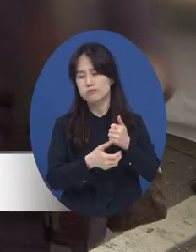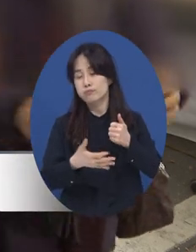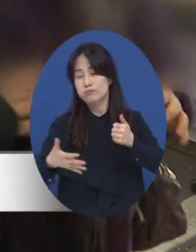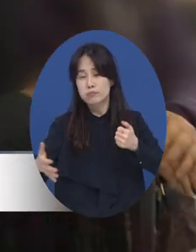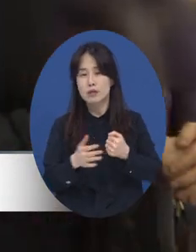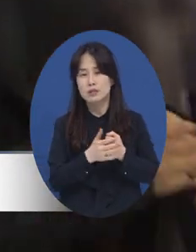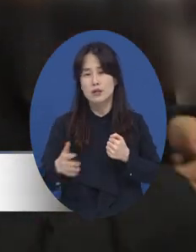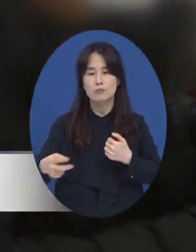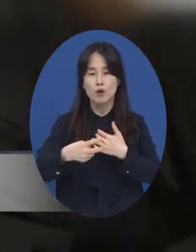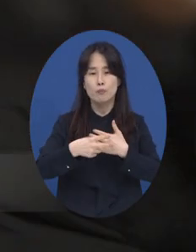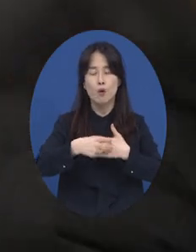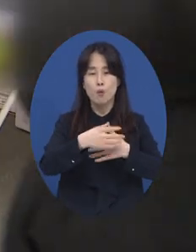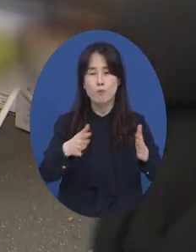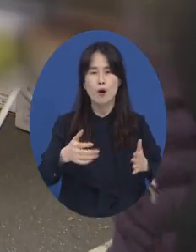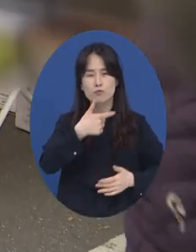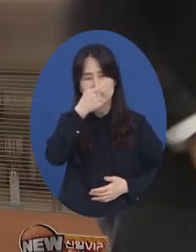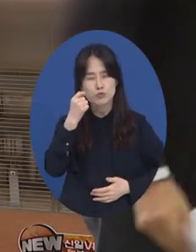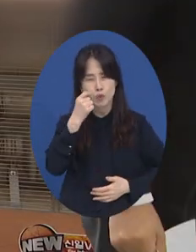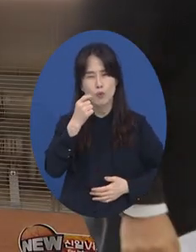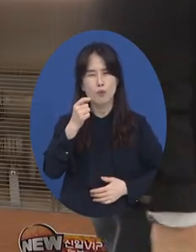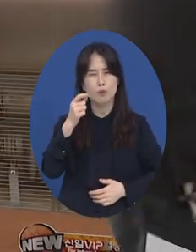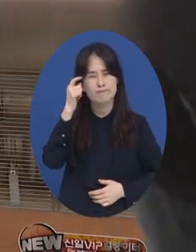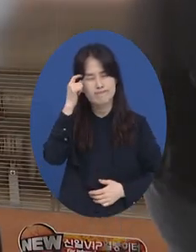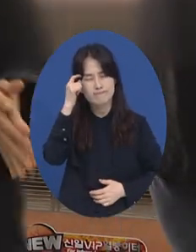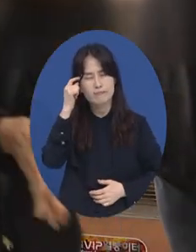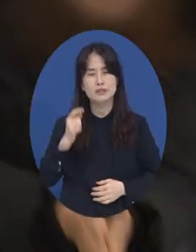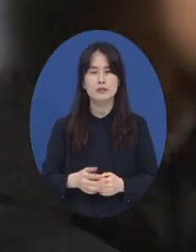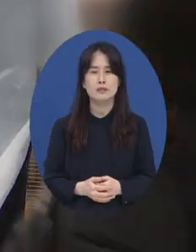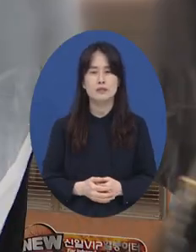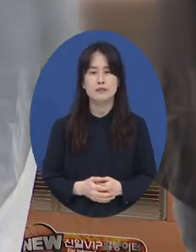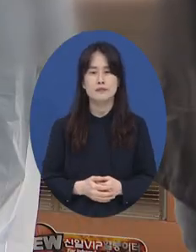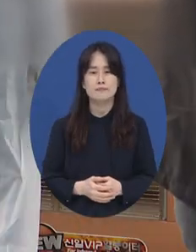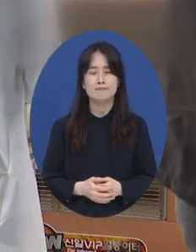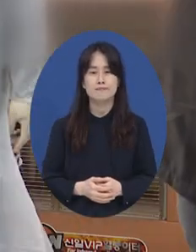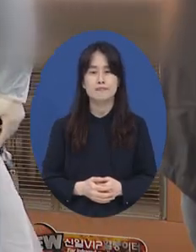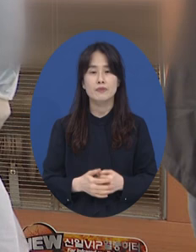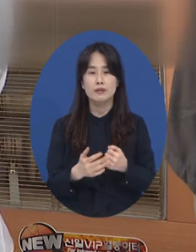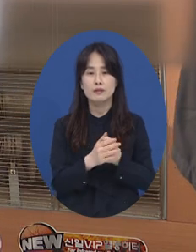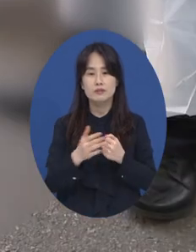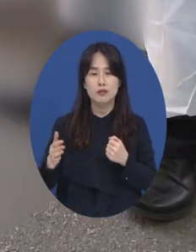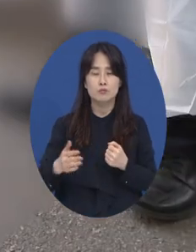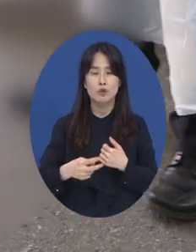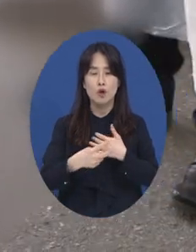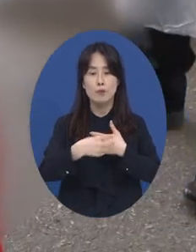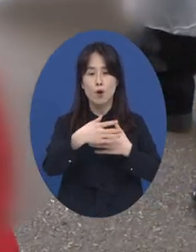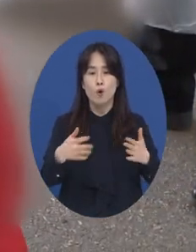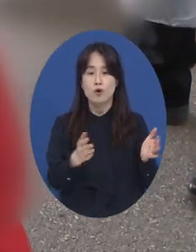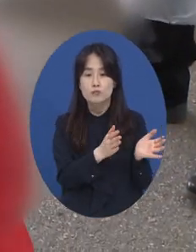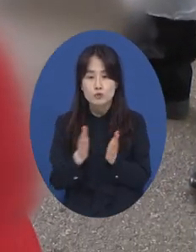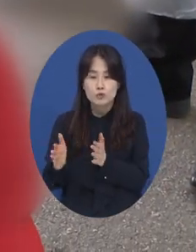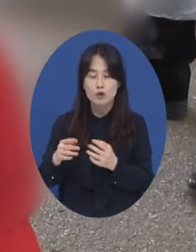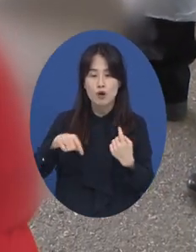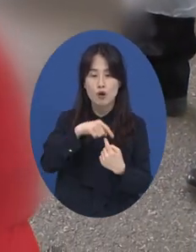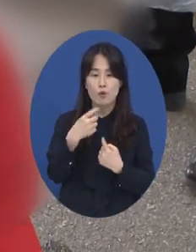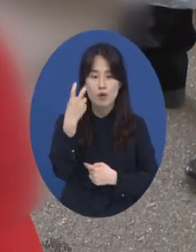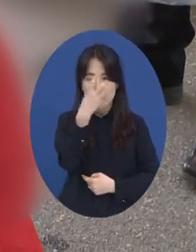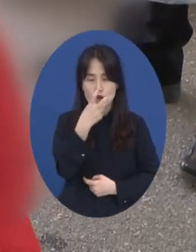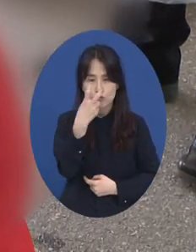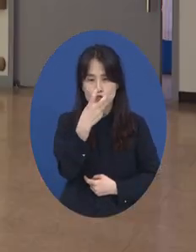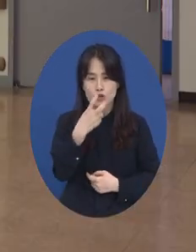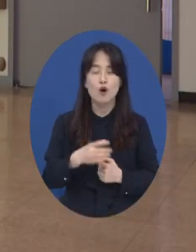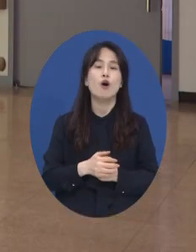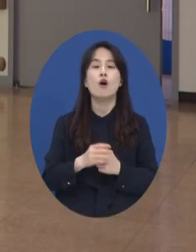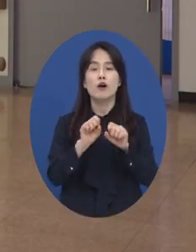병상 부족 현상도 예상되고 있습니다 경기도는 이에 대해 병상 확보와 관리 운영 시스템의 효율성을